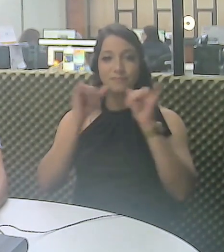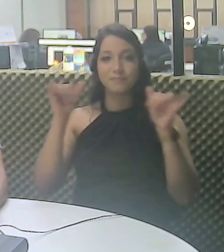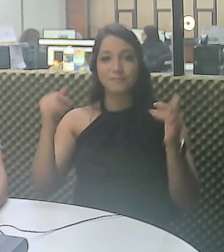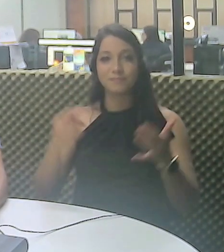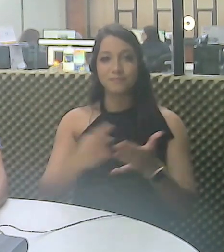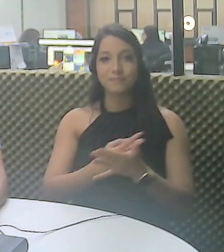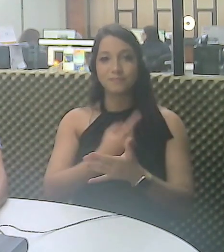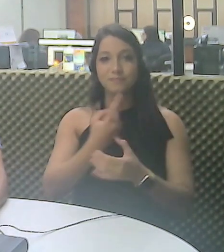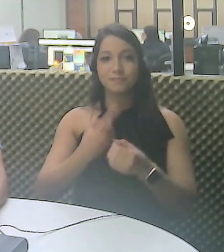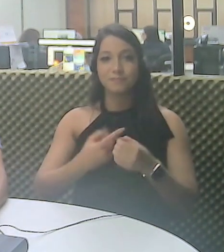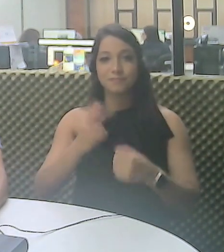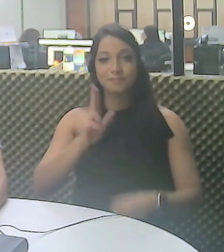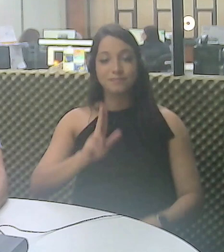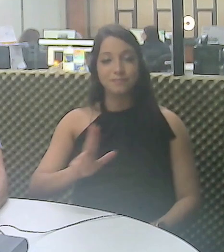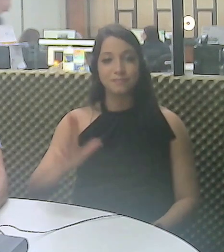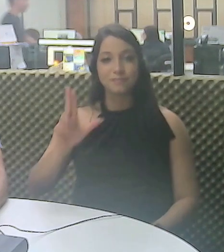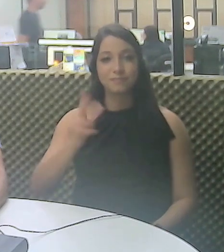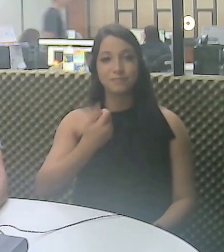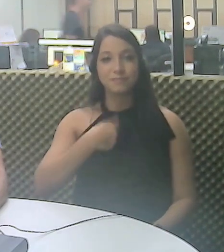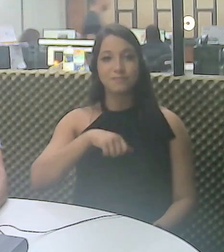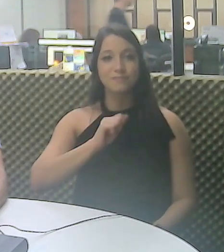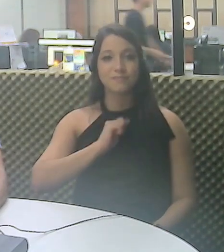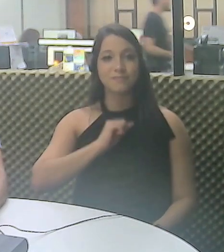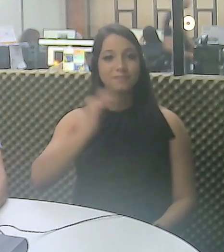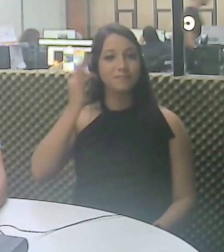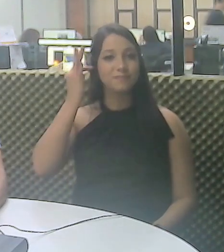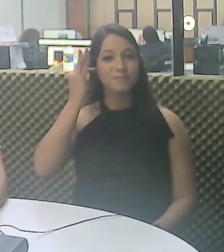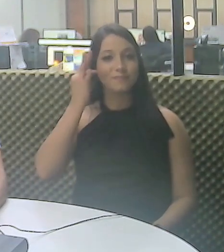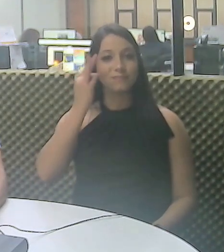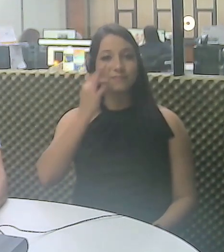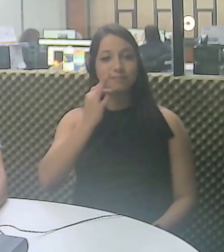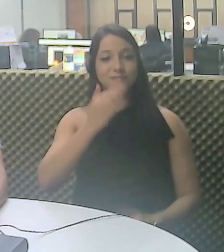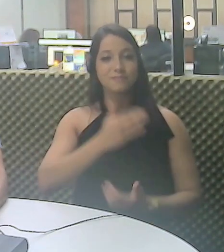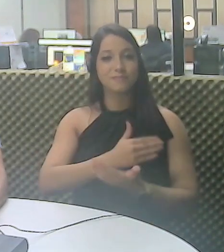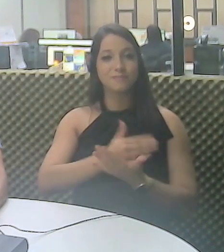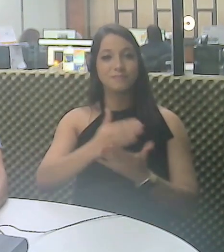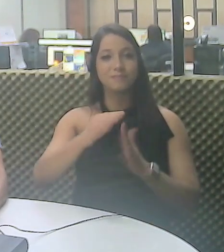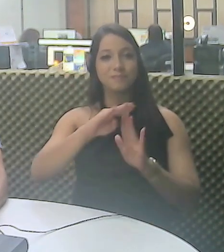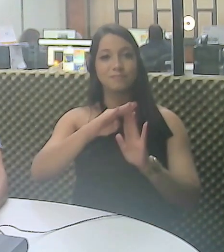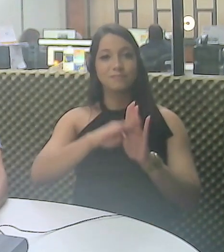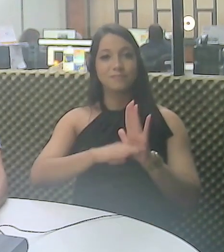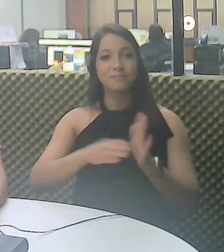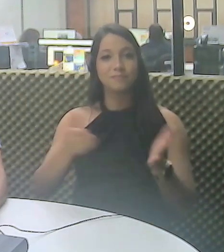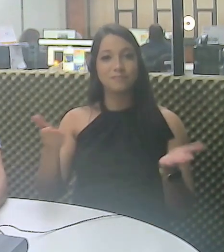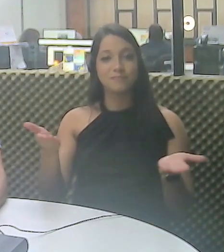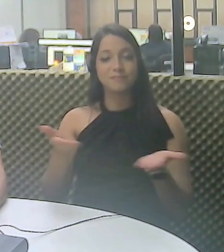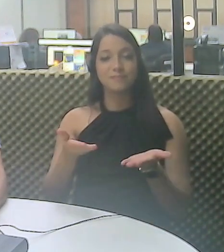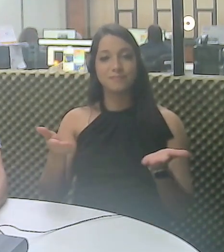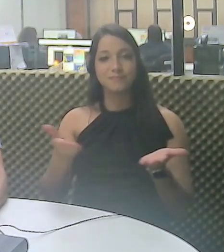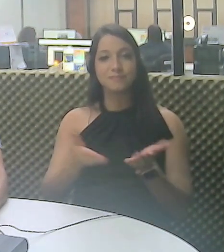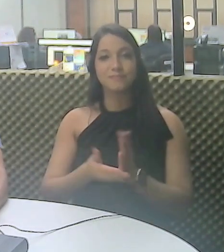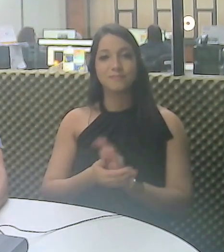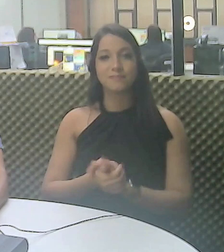que de fato acontece em Uberlândia. Eu sou o Fernando Cássio e começamos com os destaques da edição de